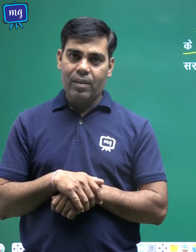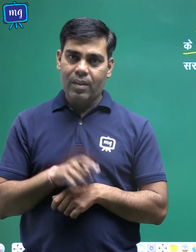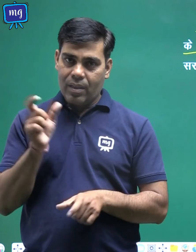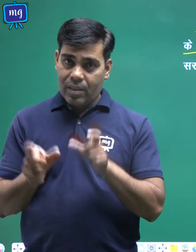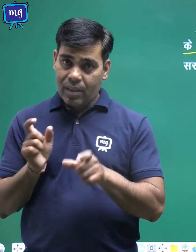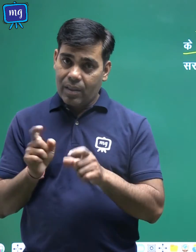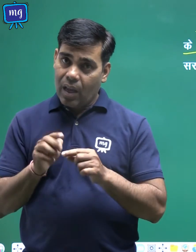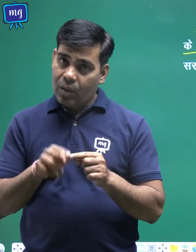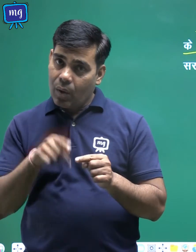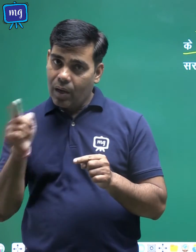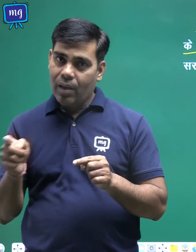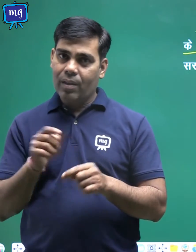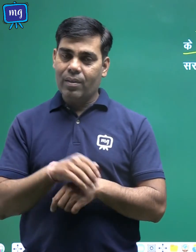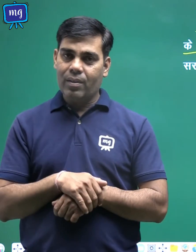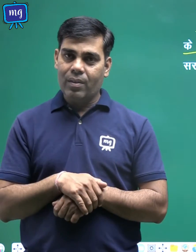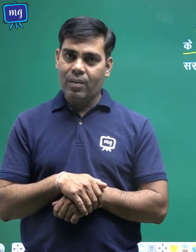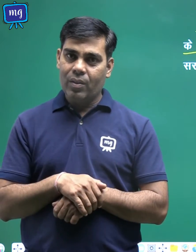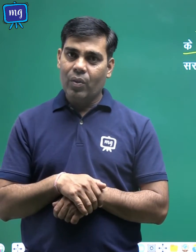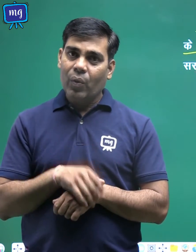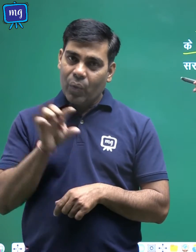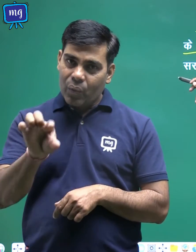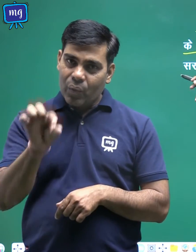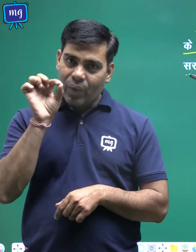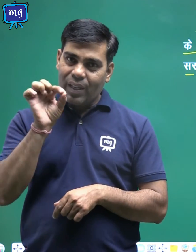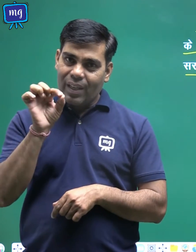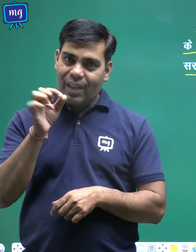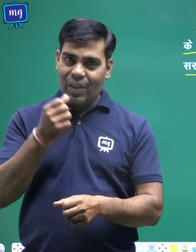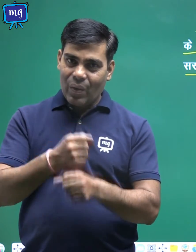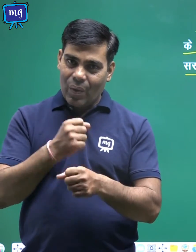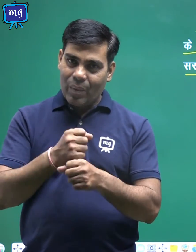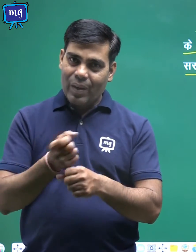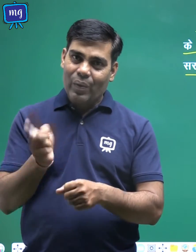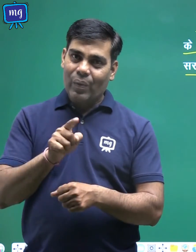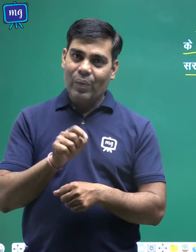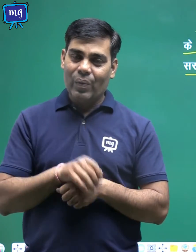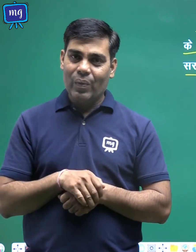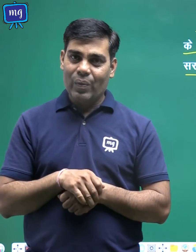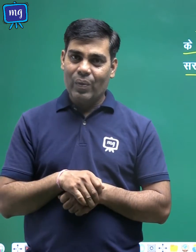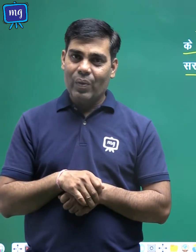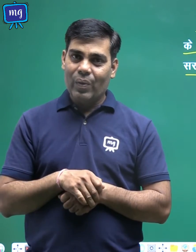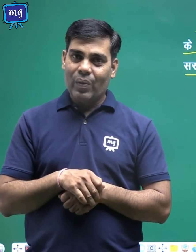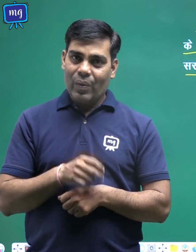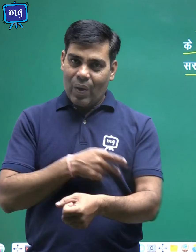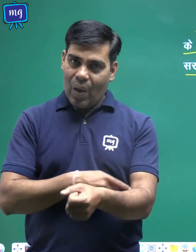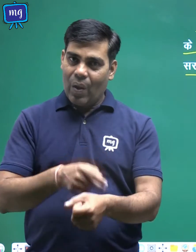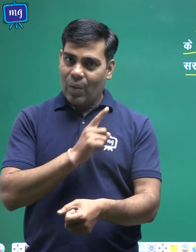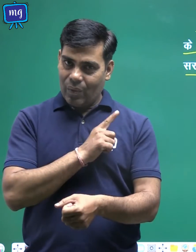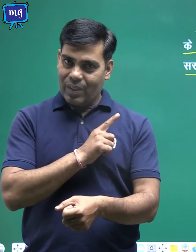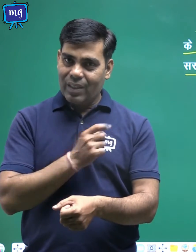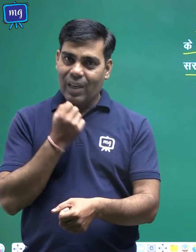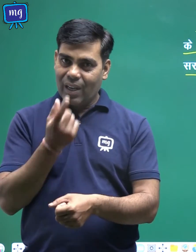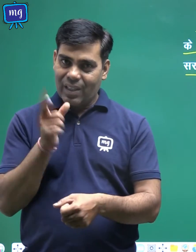जनता द्वारा चुनी गई सरकार को लोकतंत्र कहते हैं।